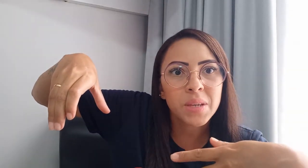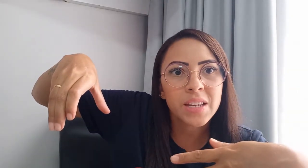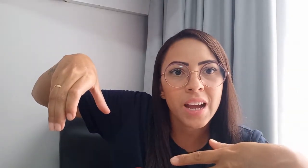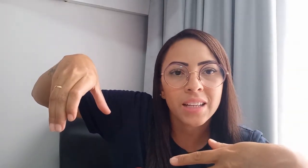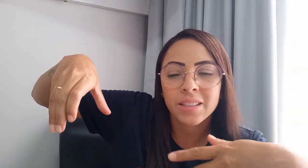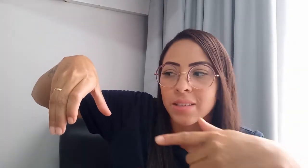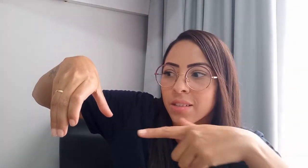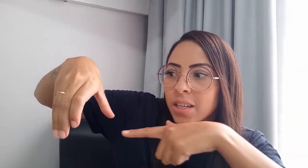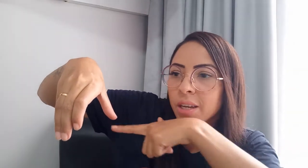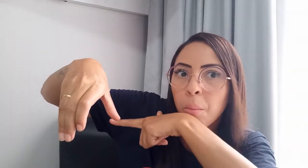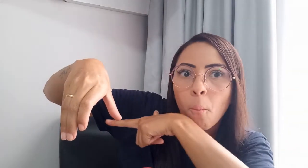admiradas que